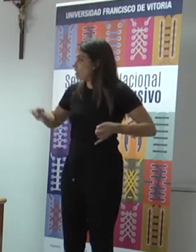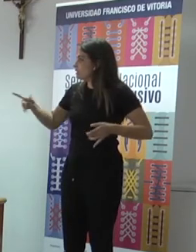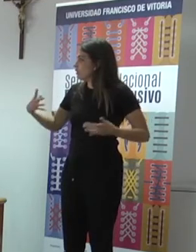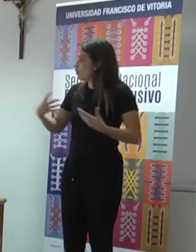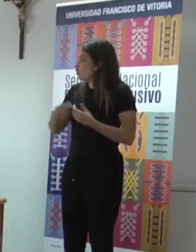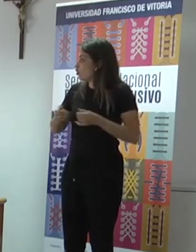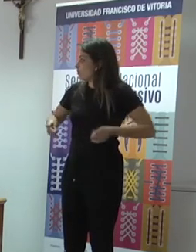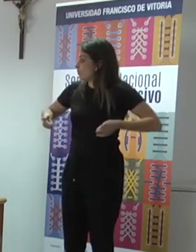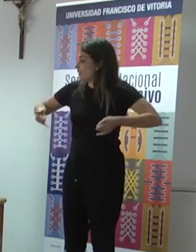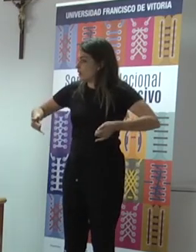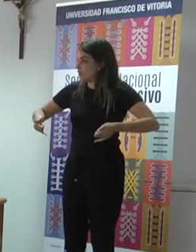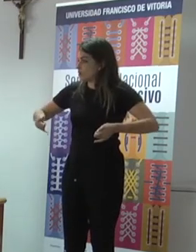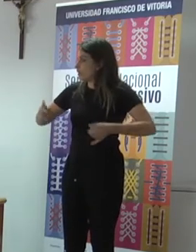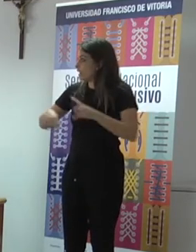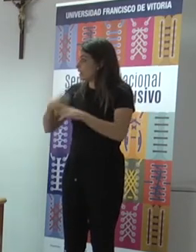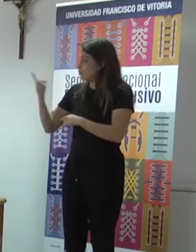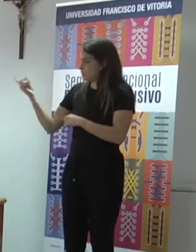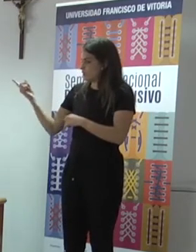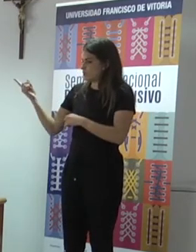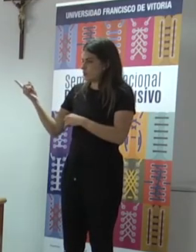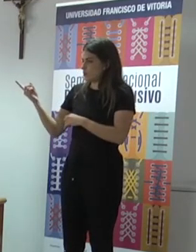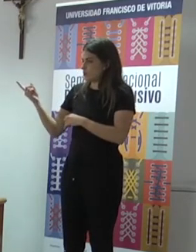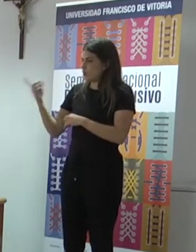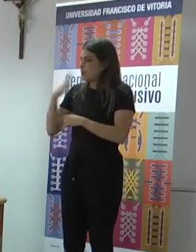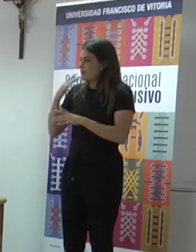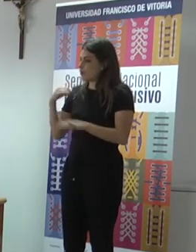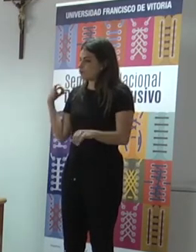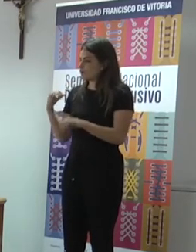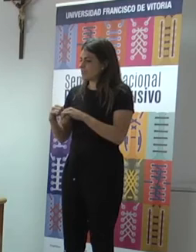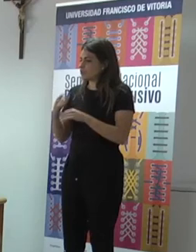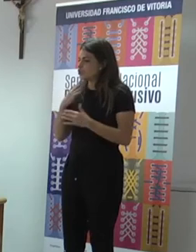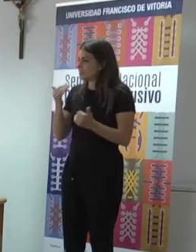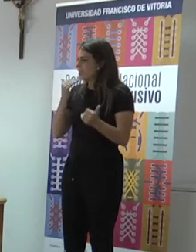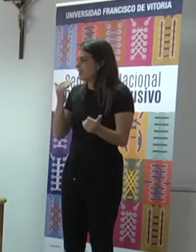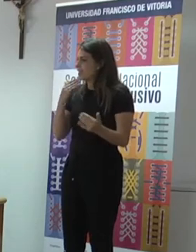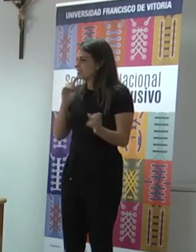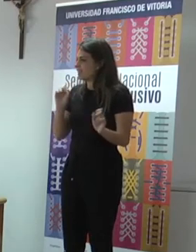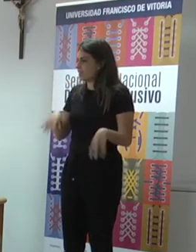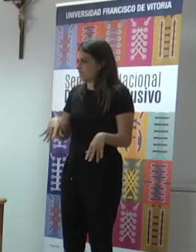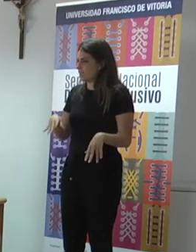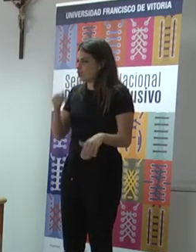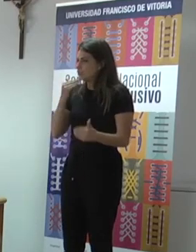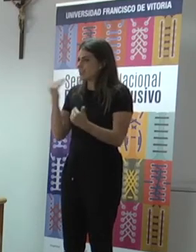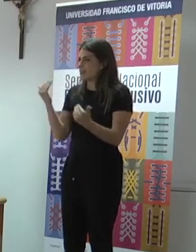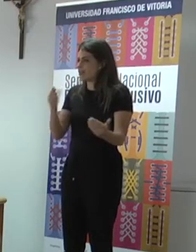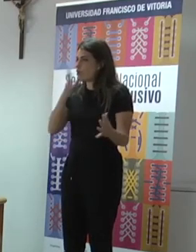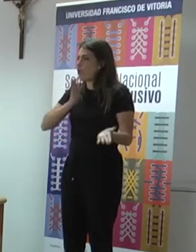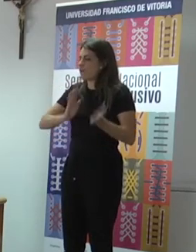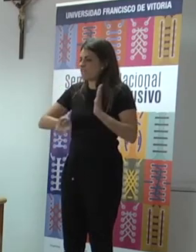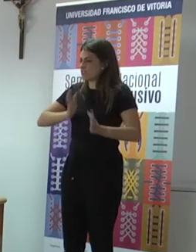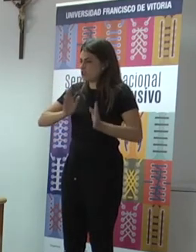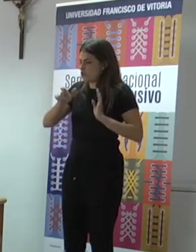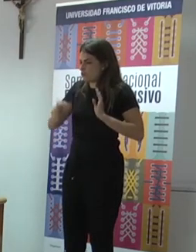con tres, y luego pasé a aprender a usar estas. Pero todo eso fue gracias, y absolutamente estoy agradecido de infinito, al fisio que tuve allí. Si